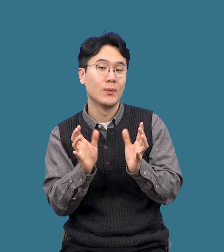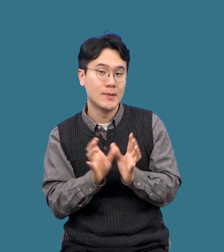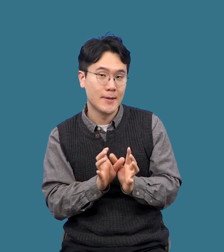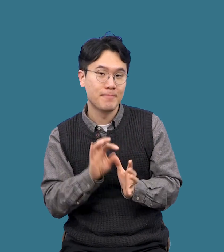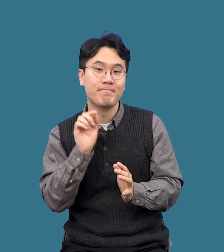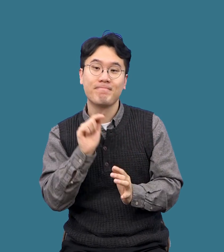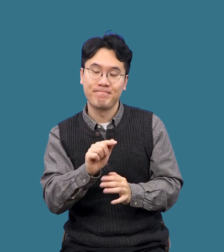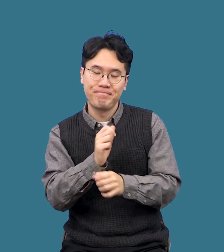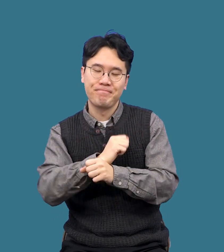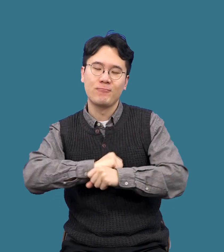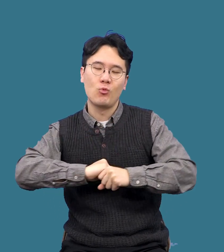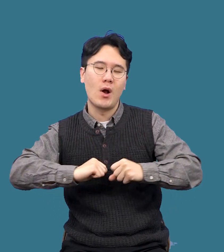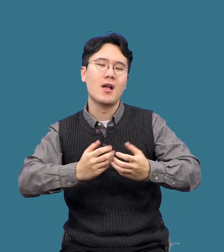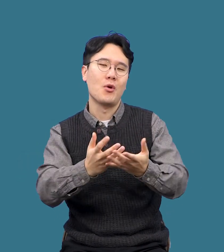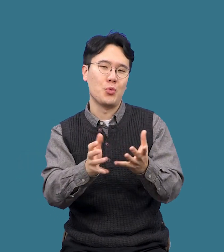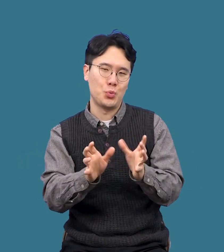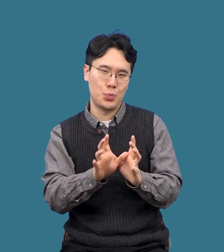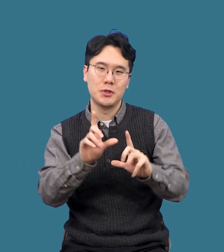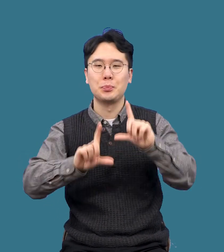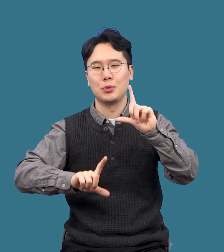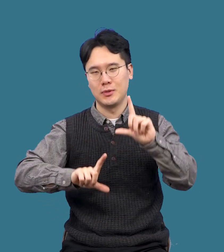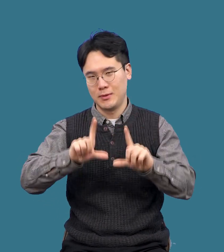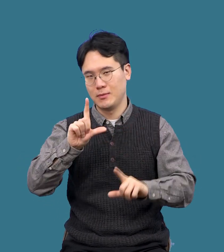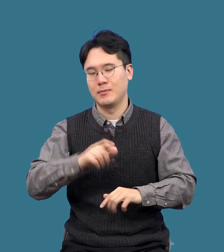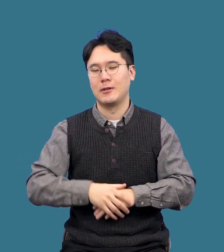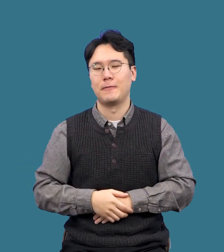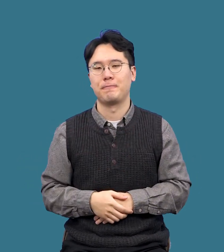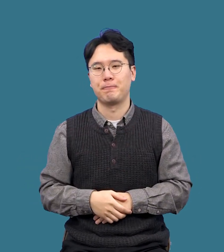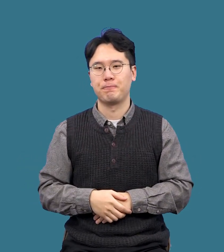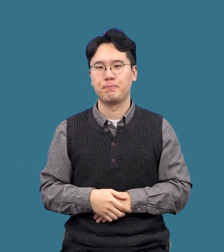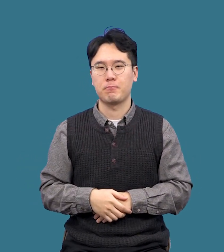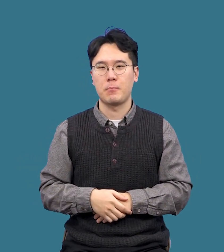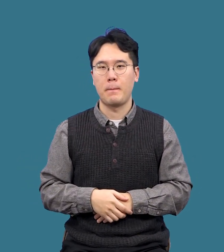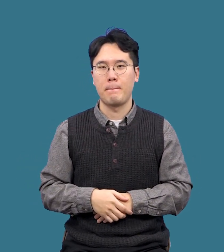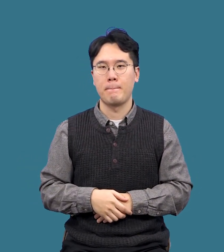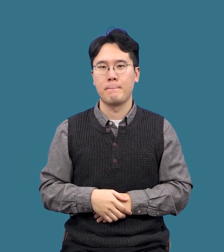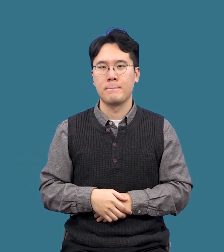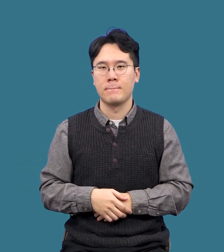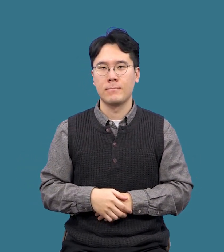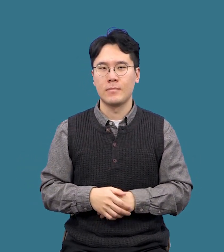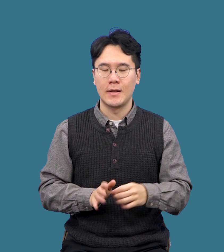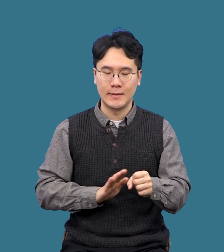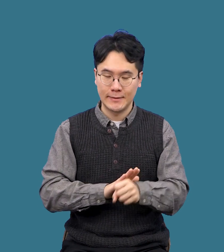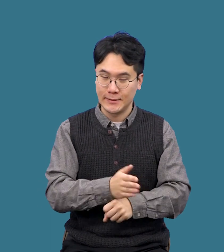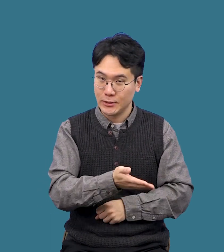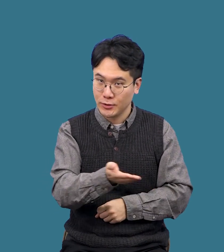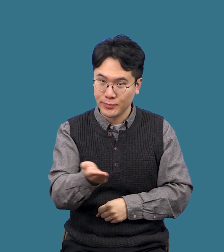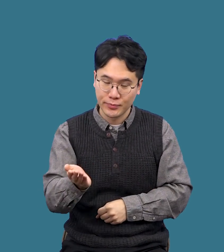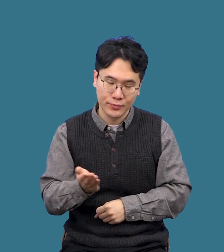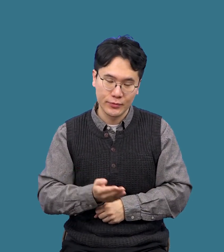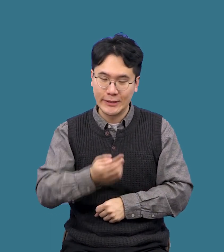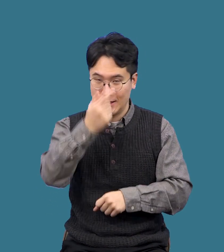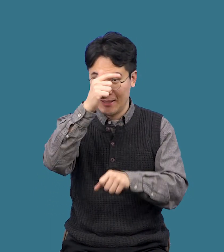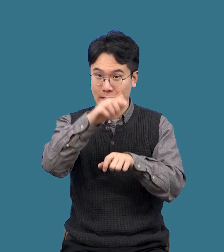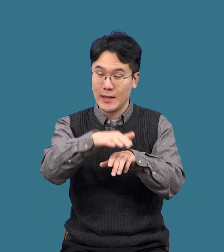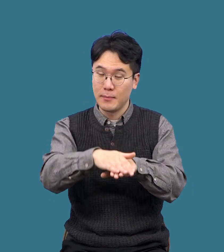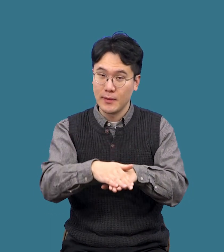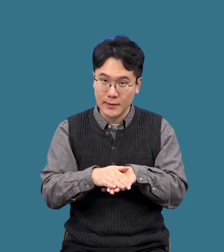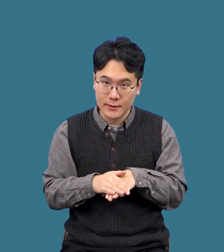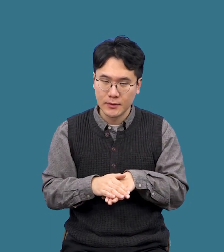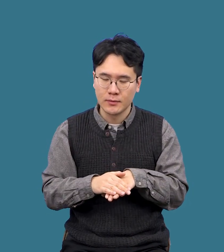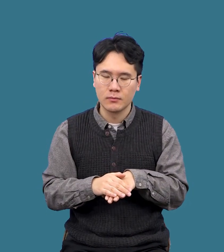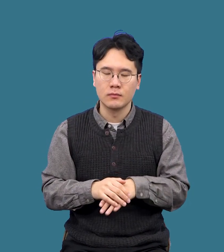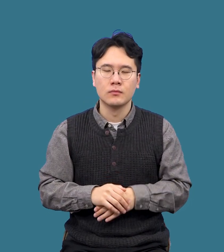광야 공동체의 모습이었습니다. 사랑하는 여러분, 예배는